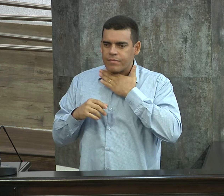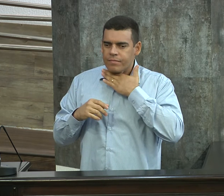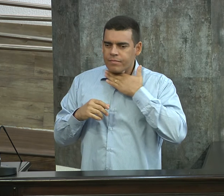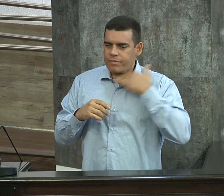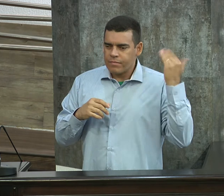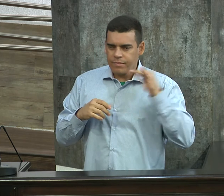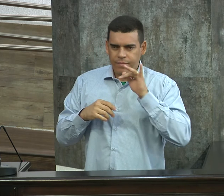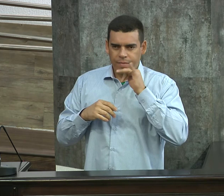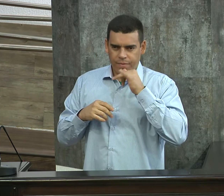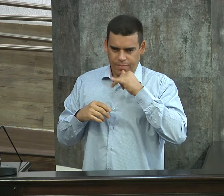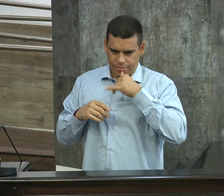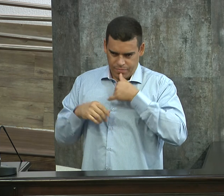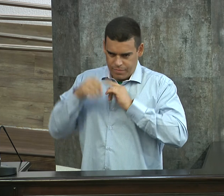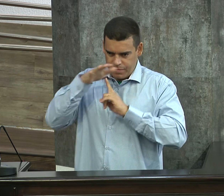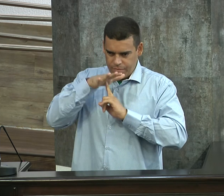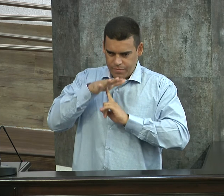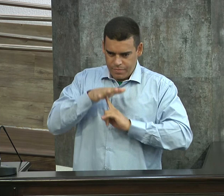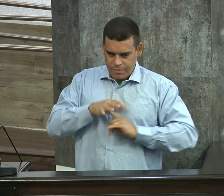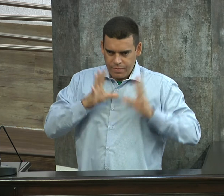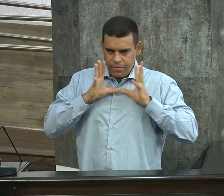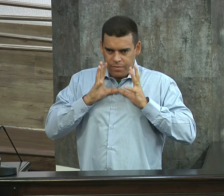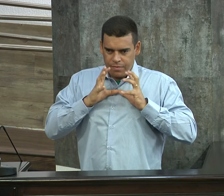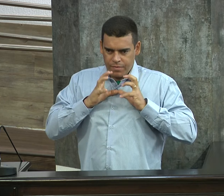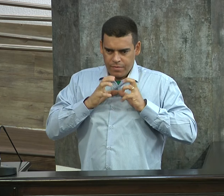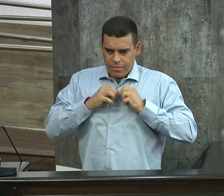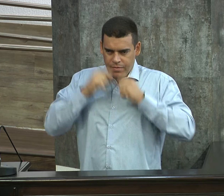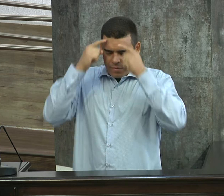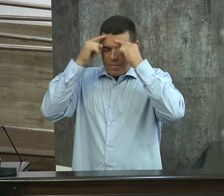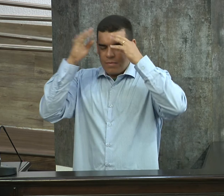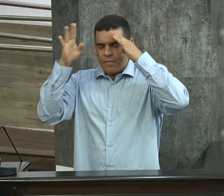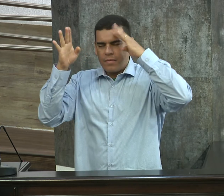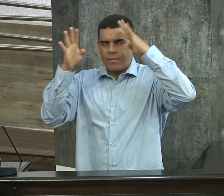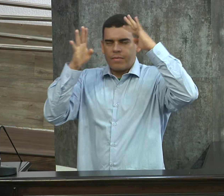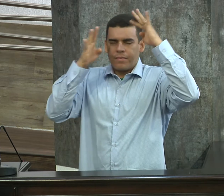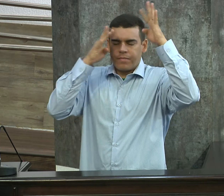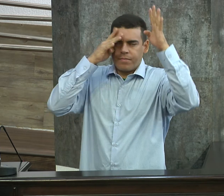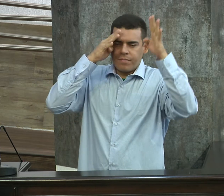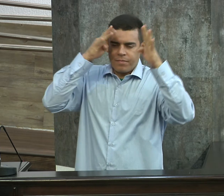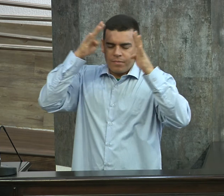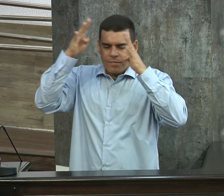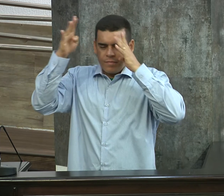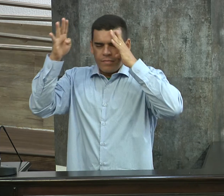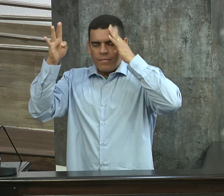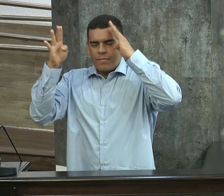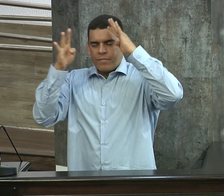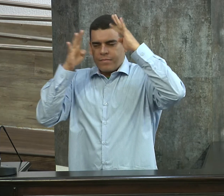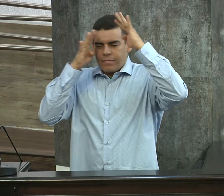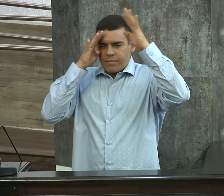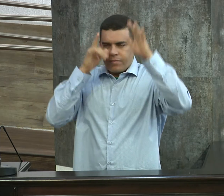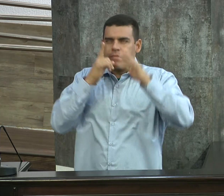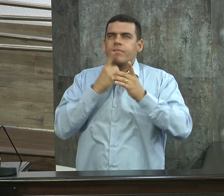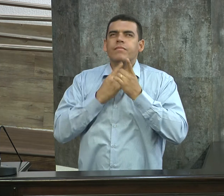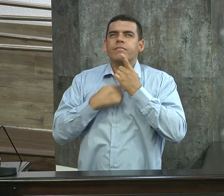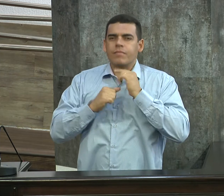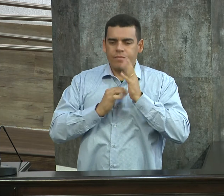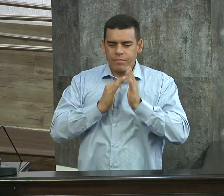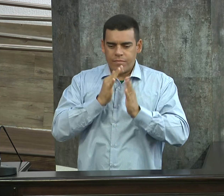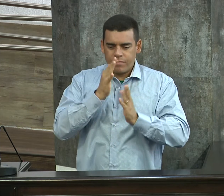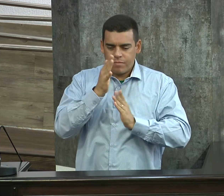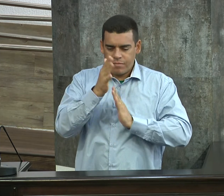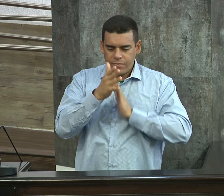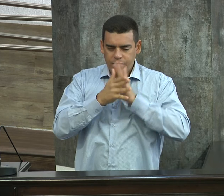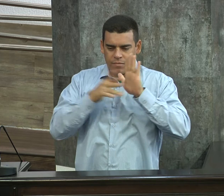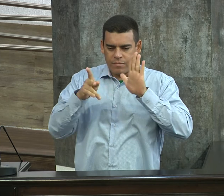de criança ainda, né, com pouca idade, o meu pai faleceu. Foi um outro choque que mexia,